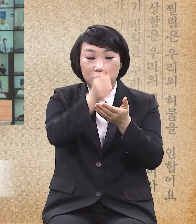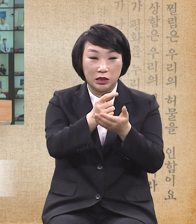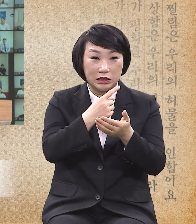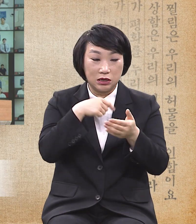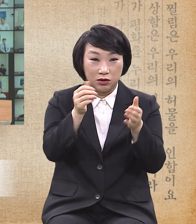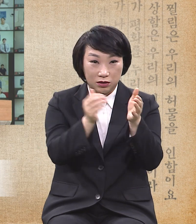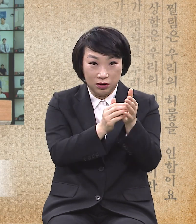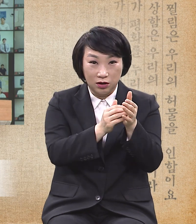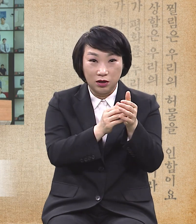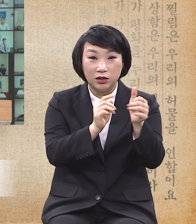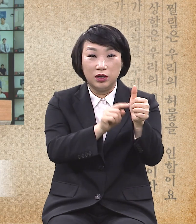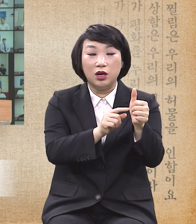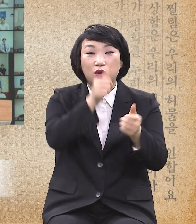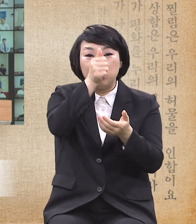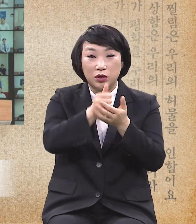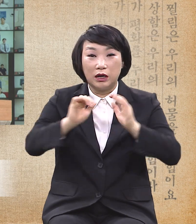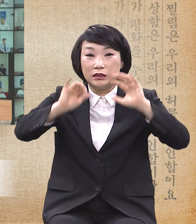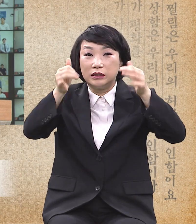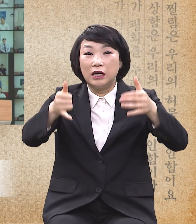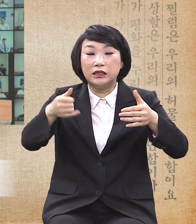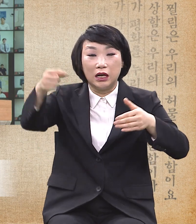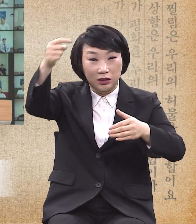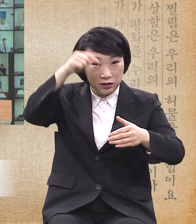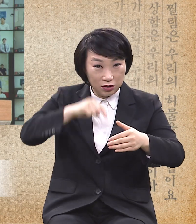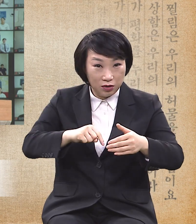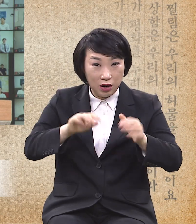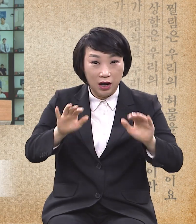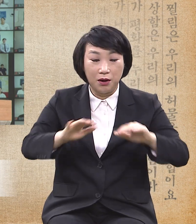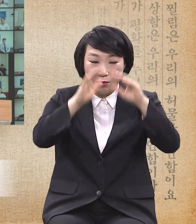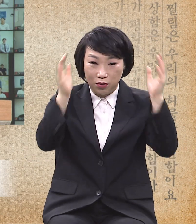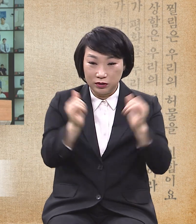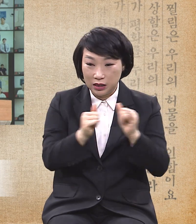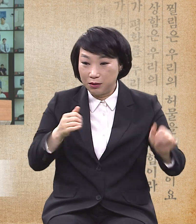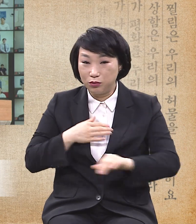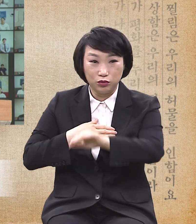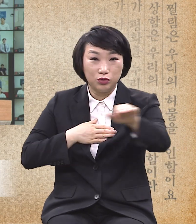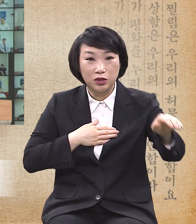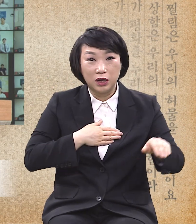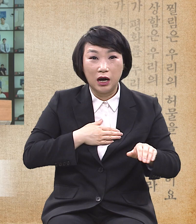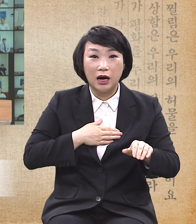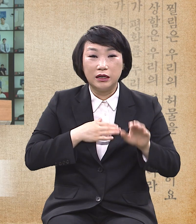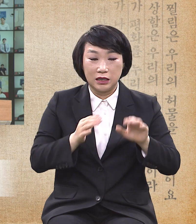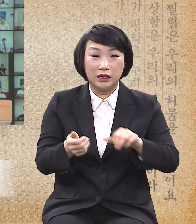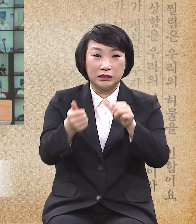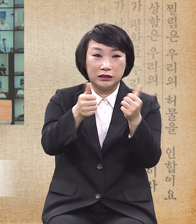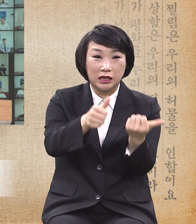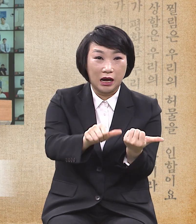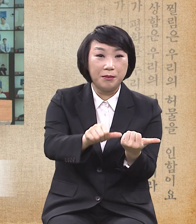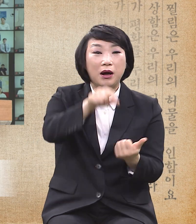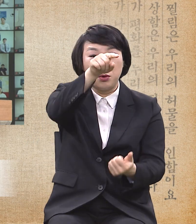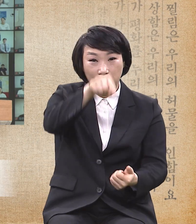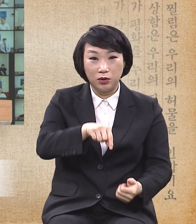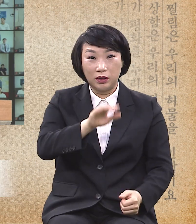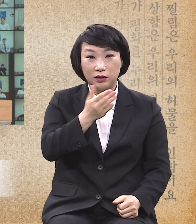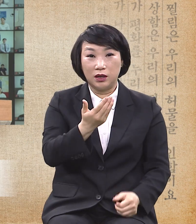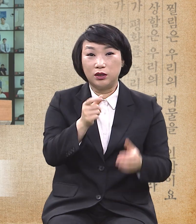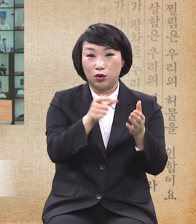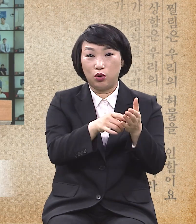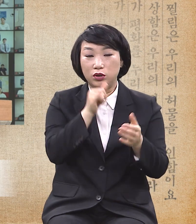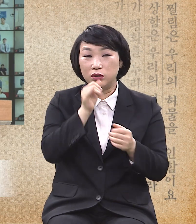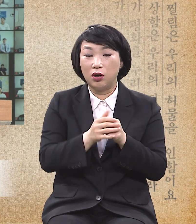죄를 범하며 죄가 세상에 들어왔고 모든 사람에게 사망이 이르렀다고